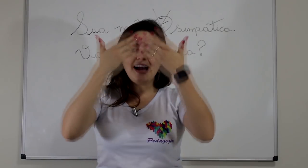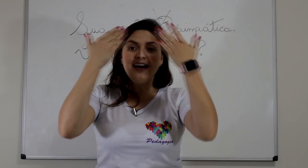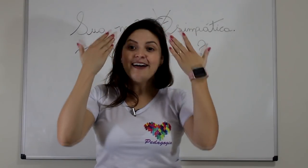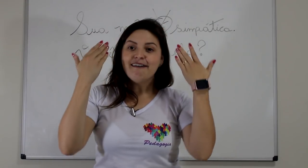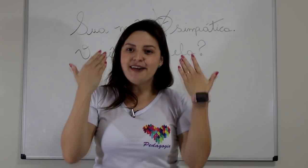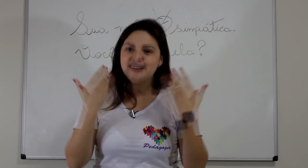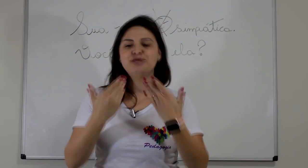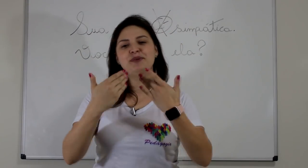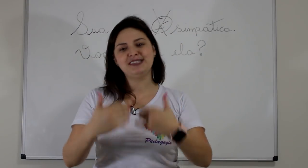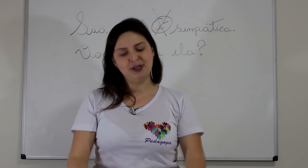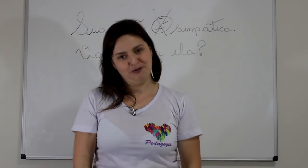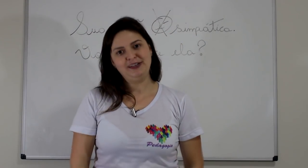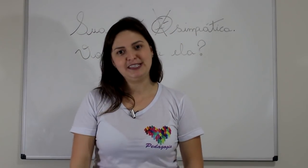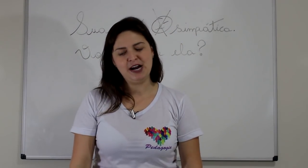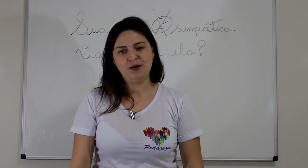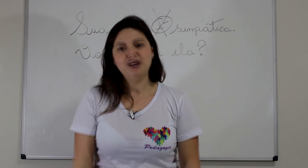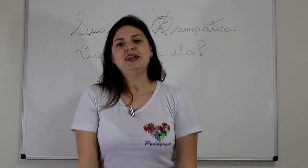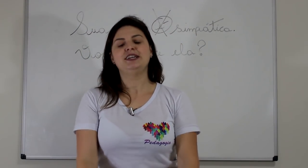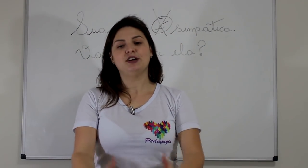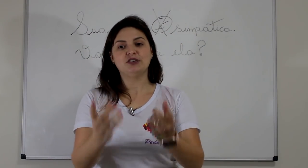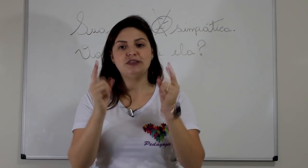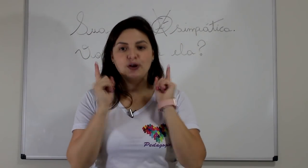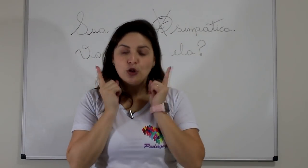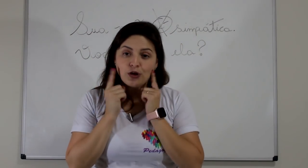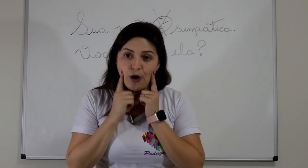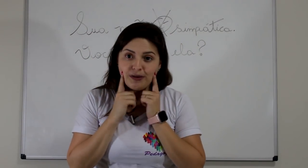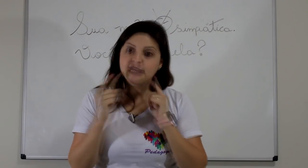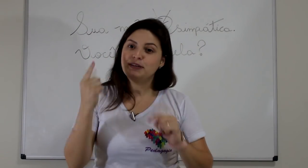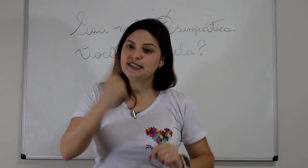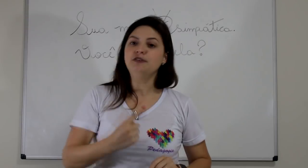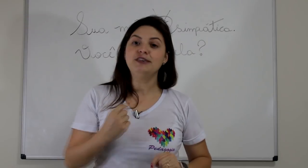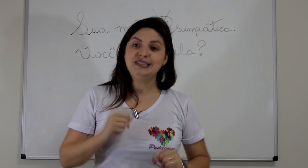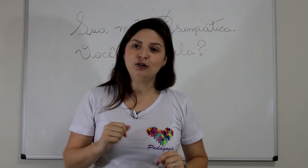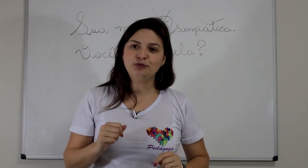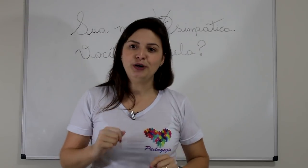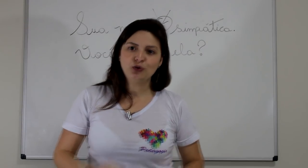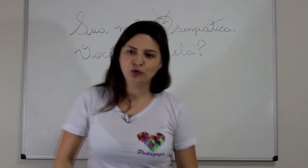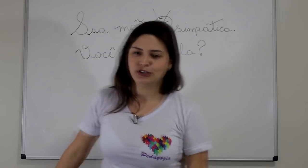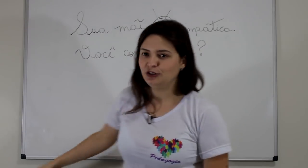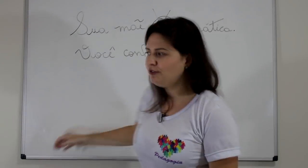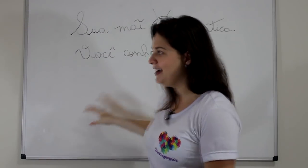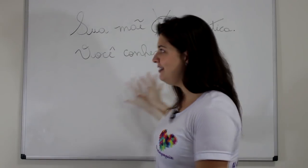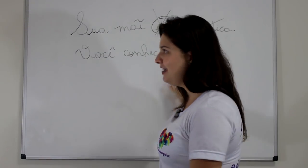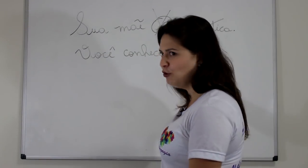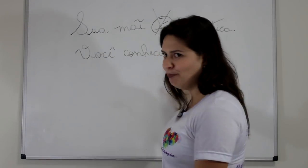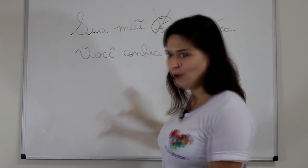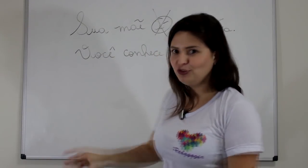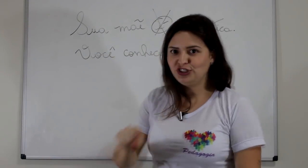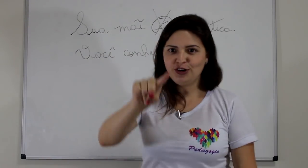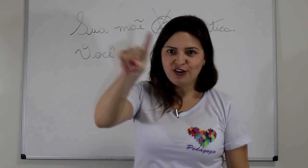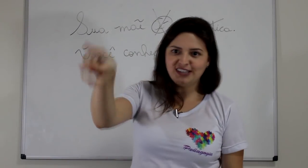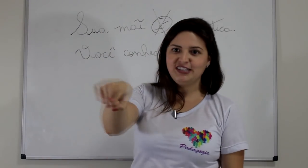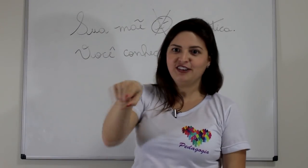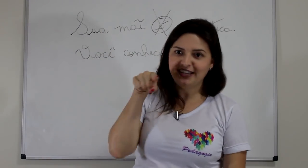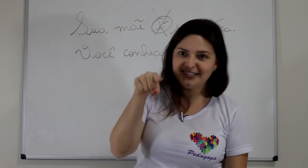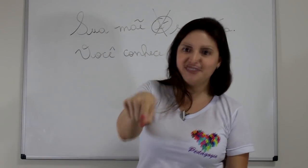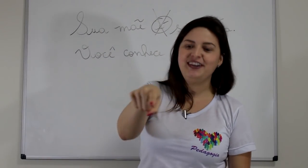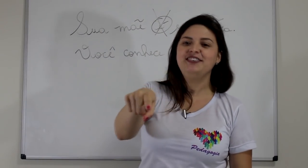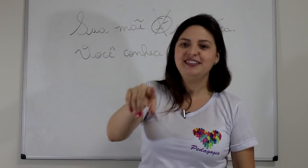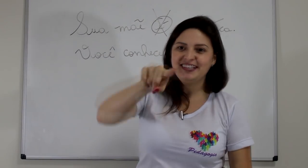da expressão facial. Então você vai colocar uma expressão facial de pergunta. Não vai ter nenhum ponto de interrogação aqui que você vai